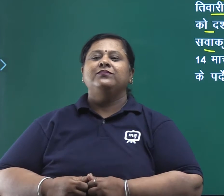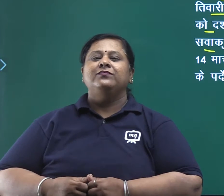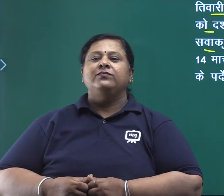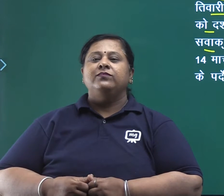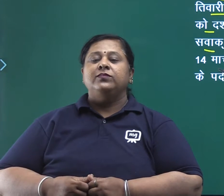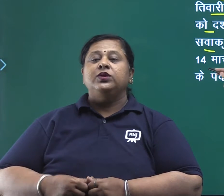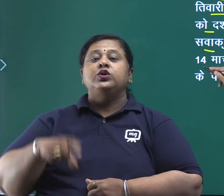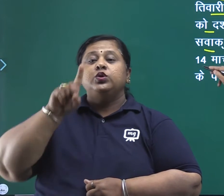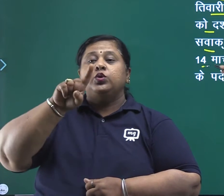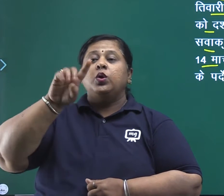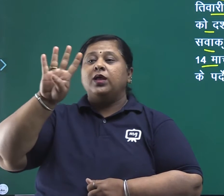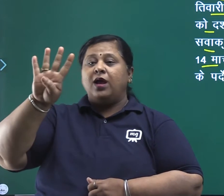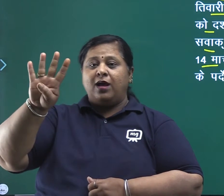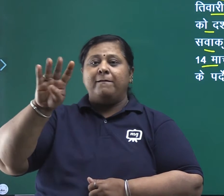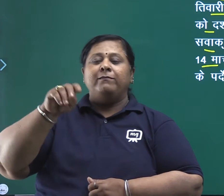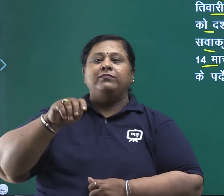14 मार्च